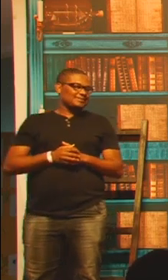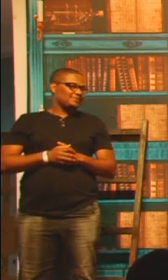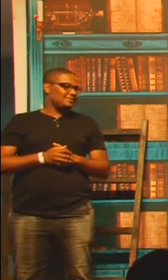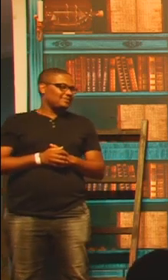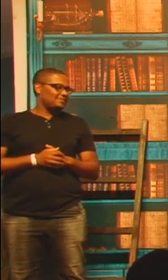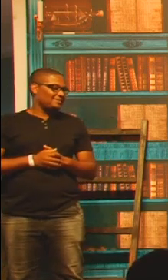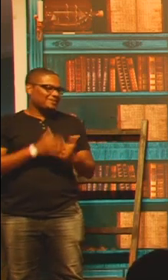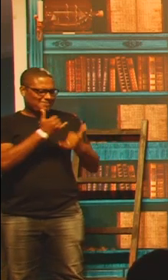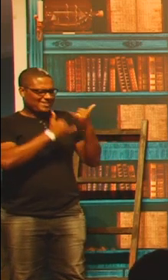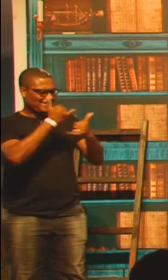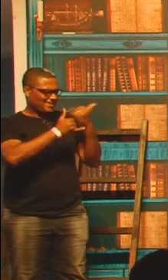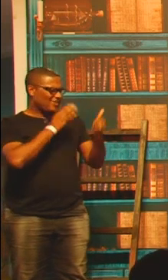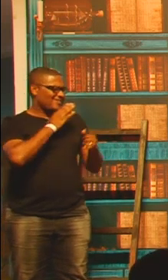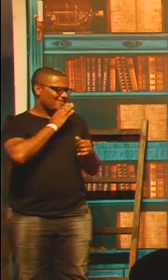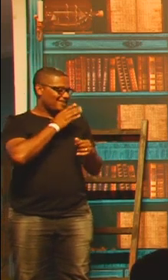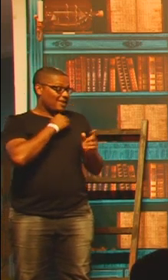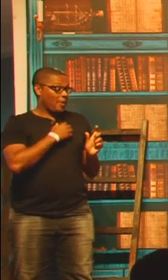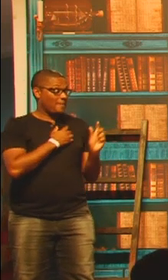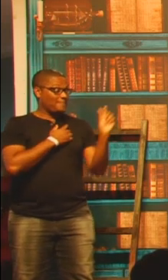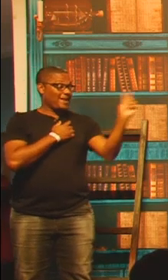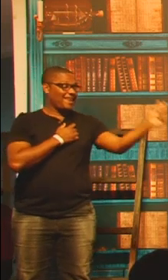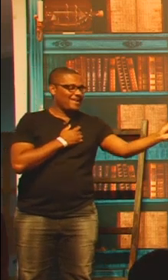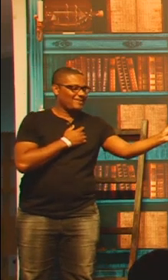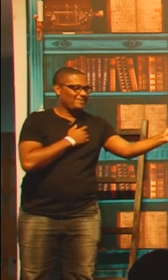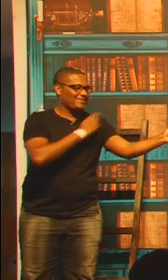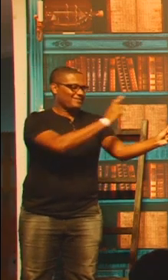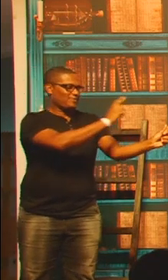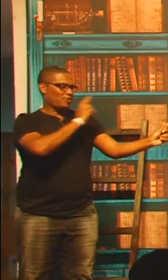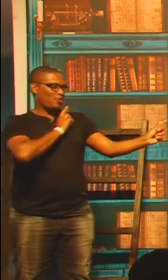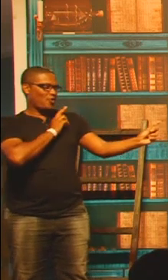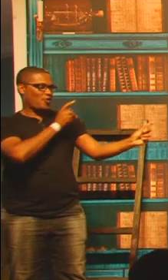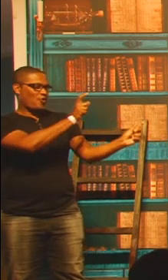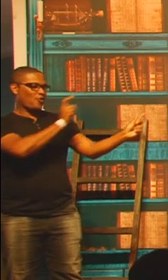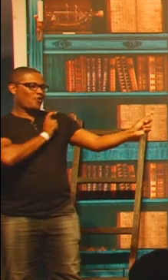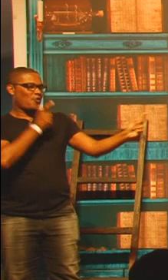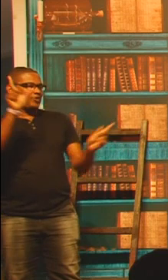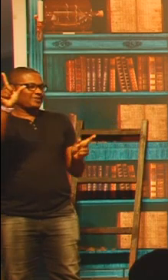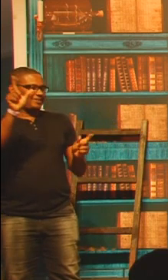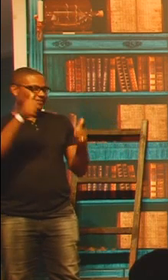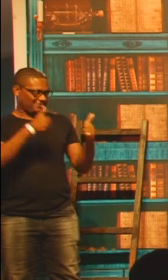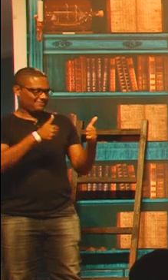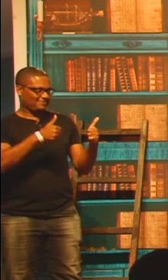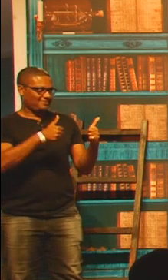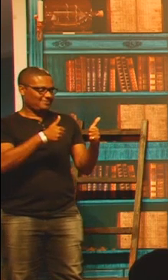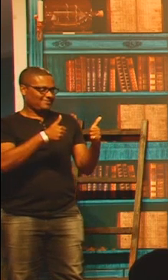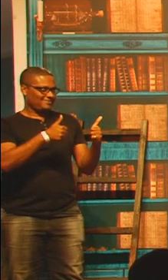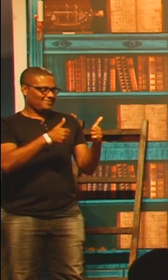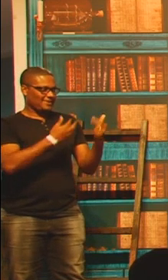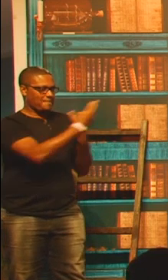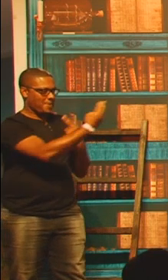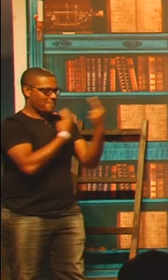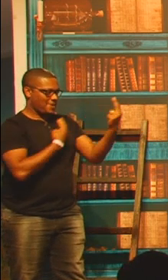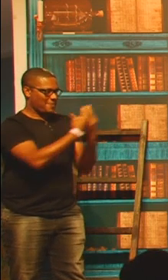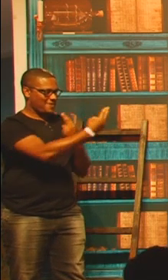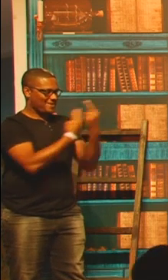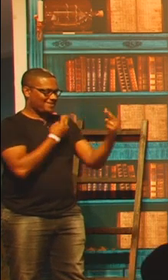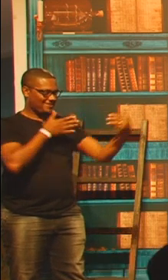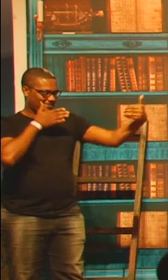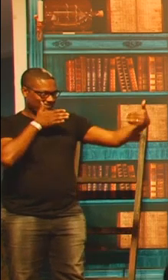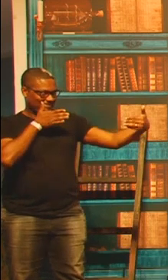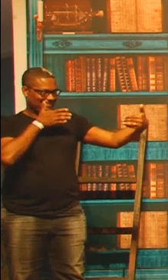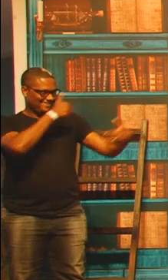A brincadeira você conhece bem. Eu te dou uma palavra, você me devolve outra, Itamar. Vamos fazer as nossas rapidinhas